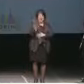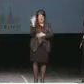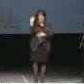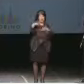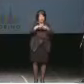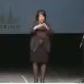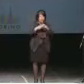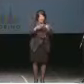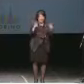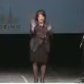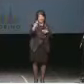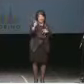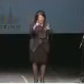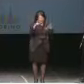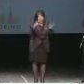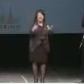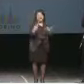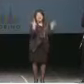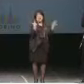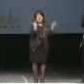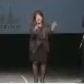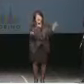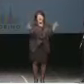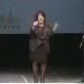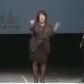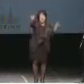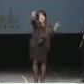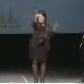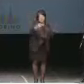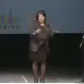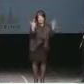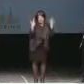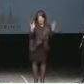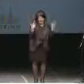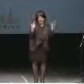da sempre da sempre